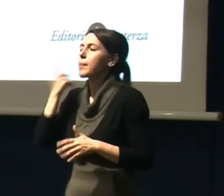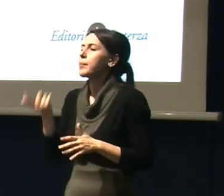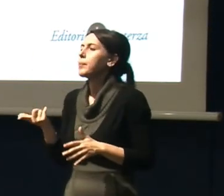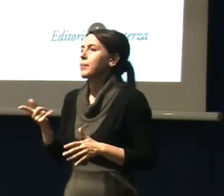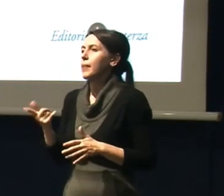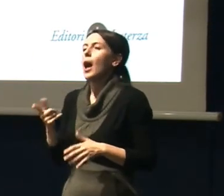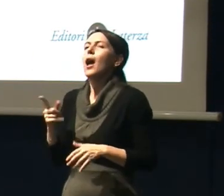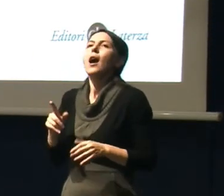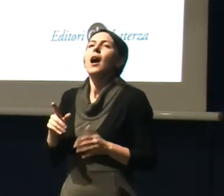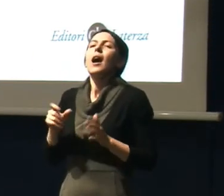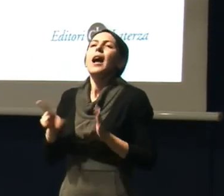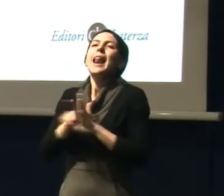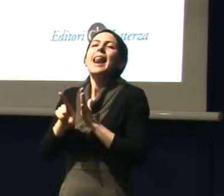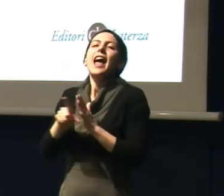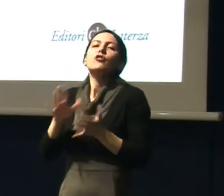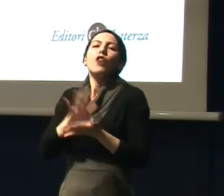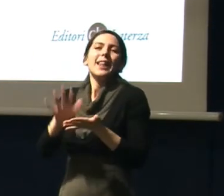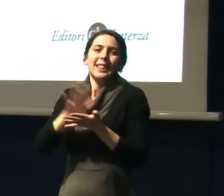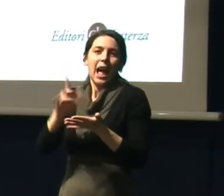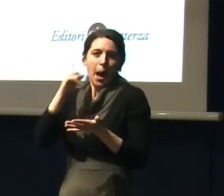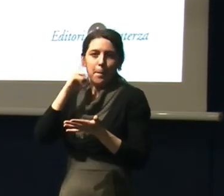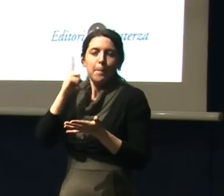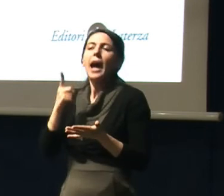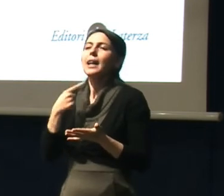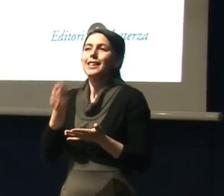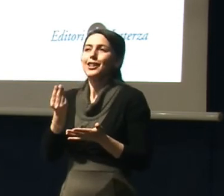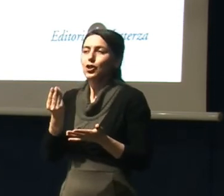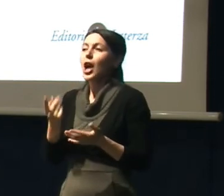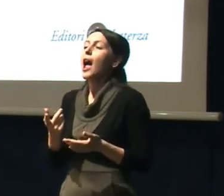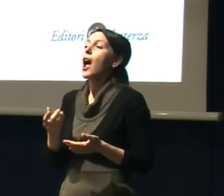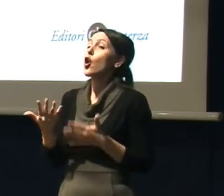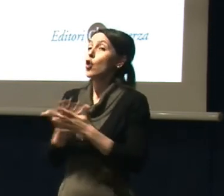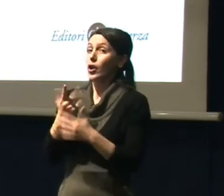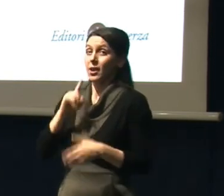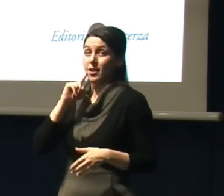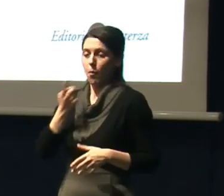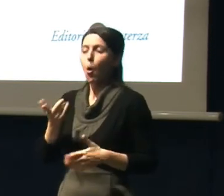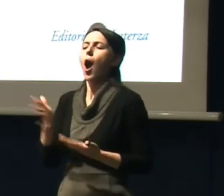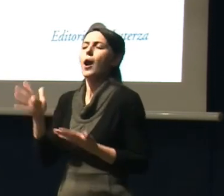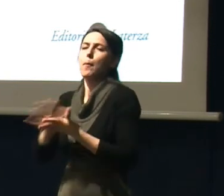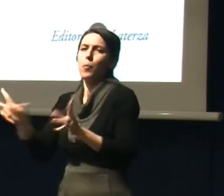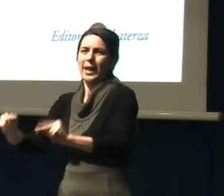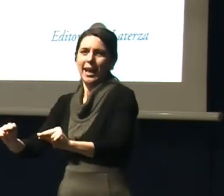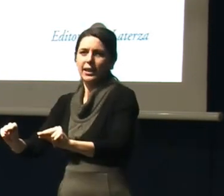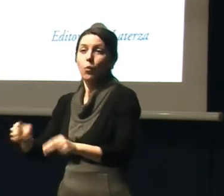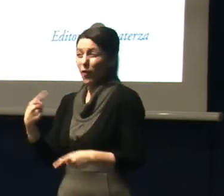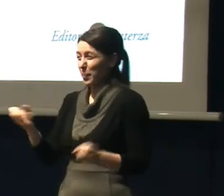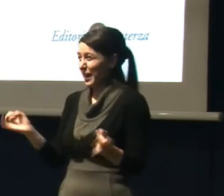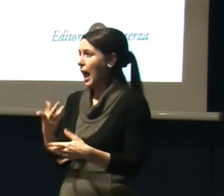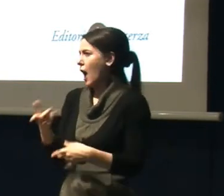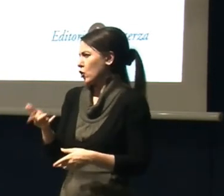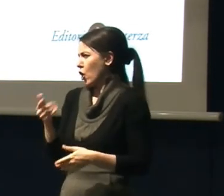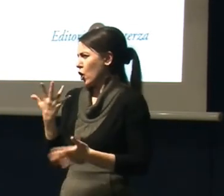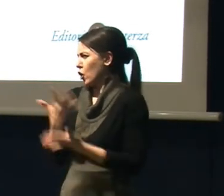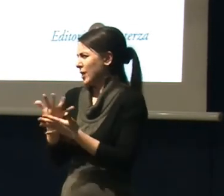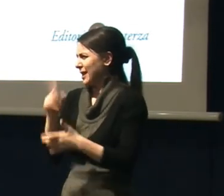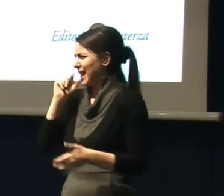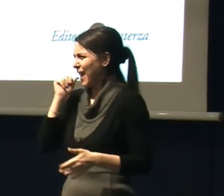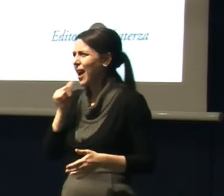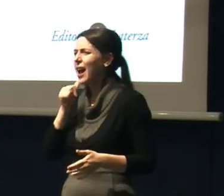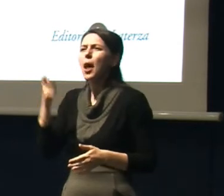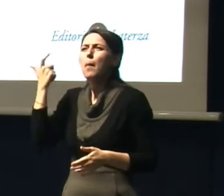buona notizia che non meriti di essere pubblicata almeno una seconda volta in questo caso era una notizia falsa ma lo dico perché noi non